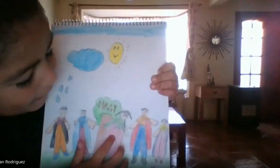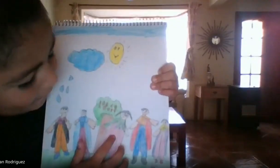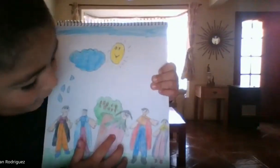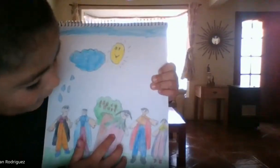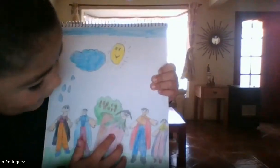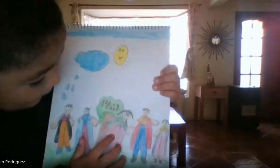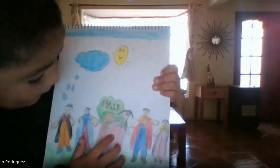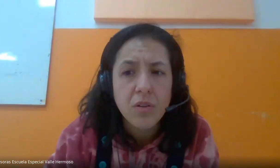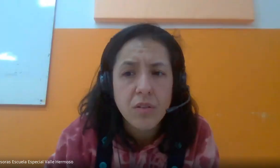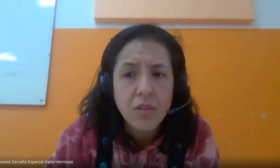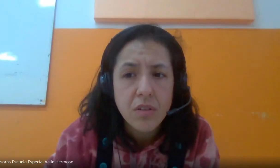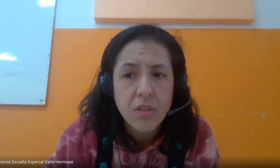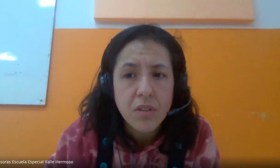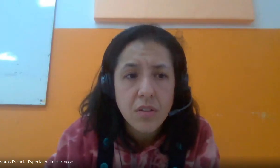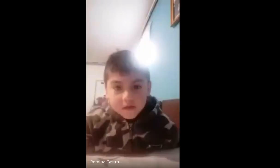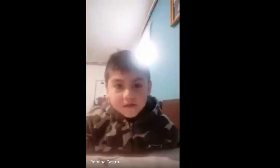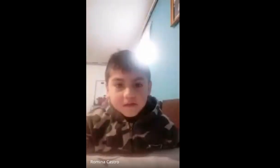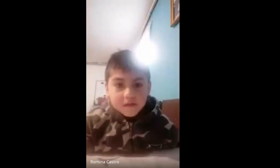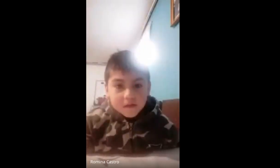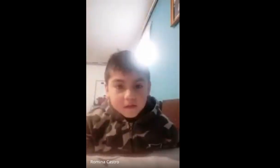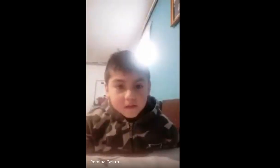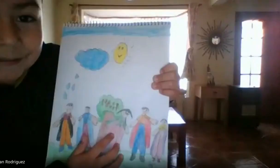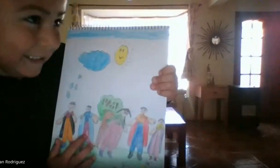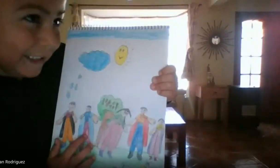yo se lo envío. Es de la Anaelia, es de